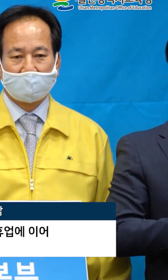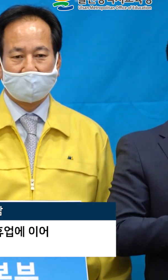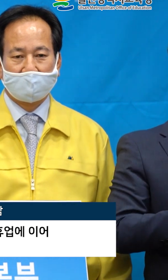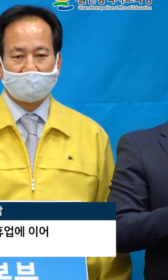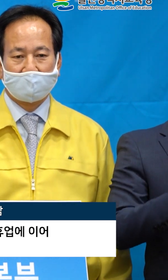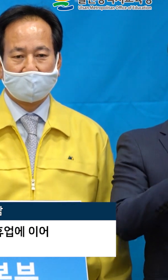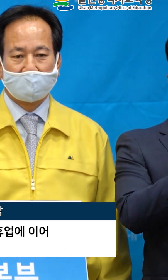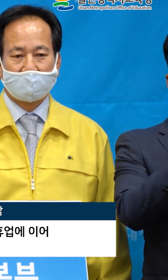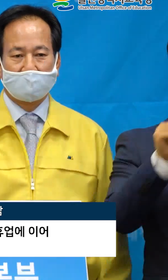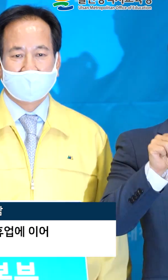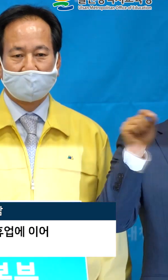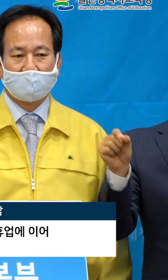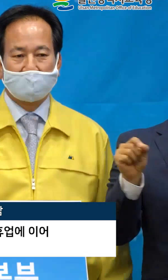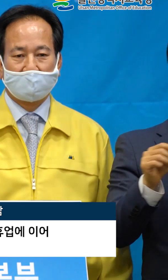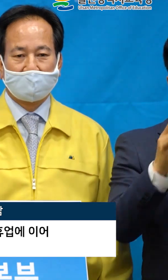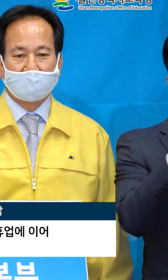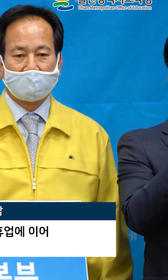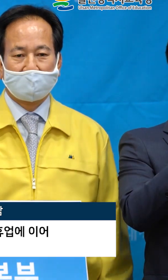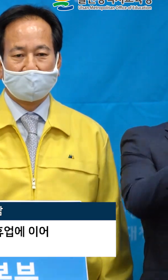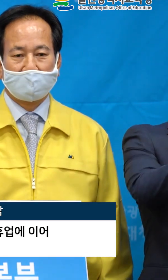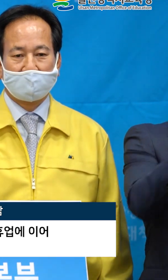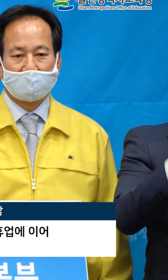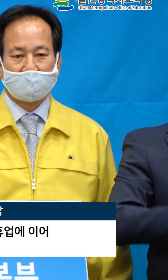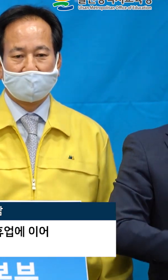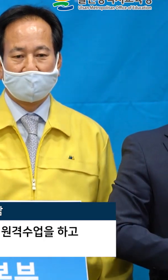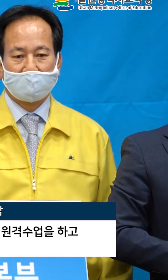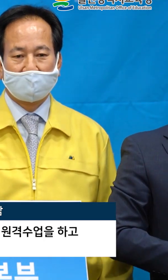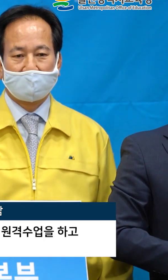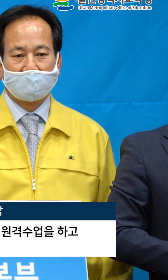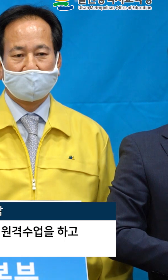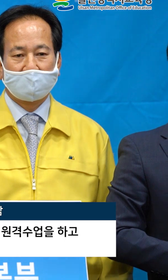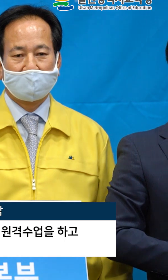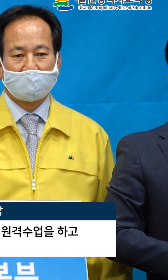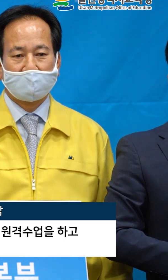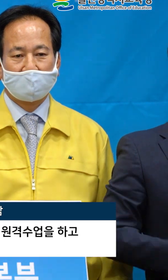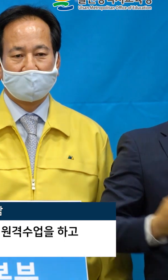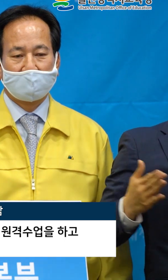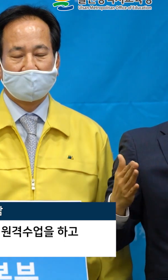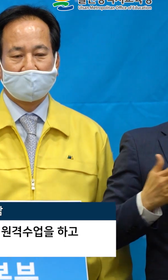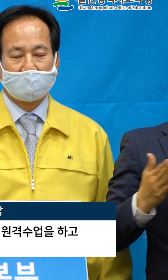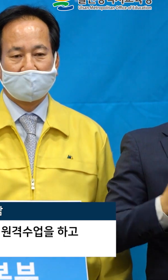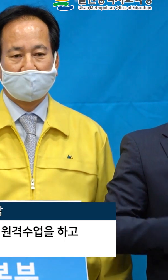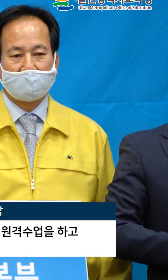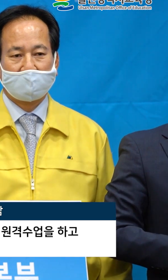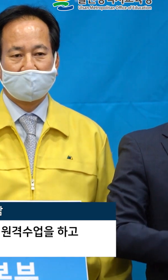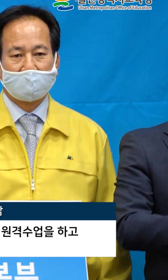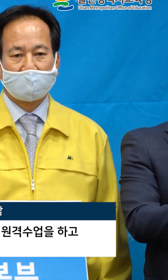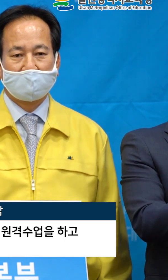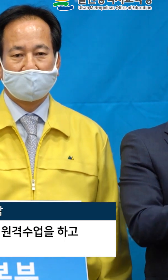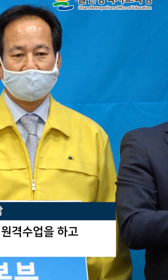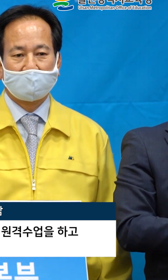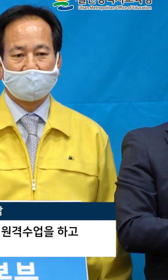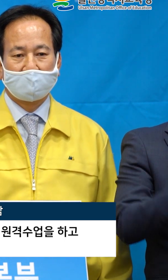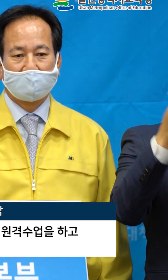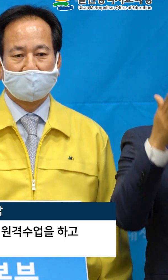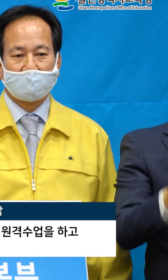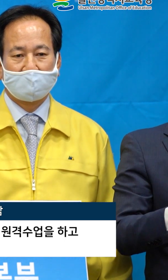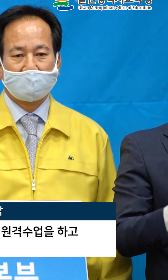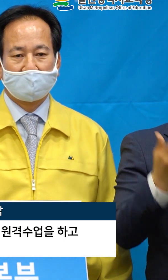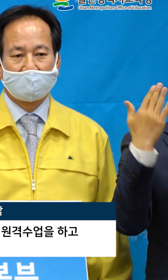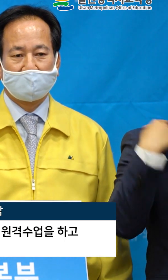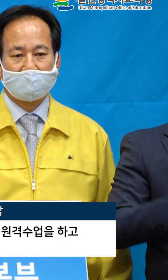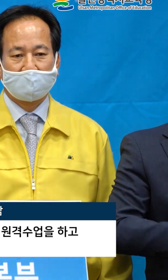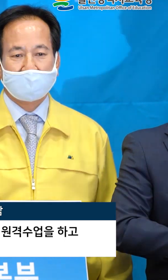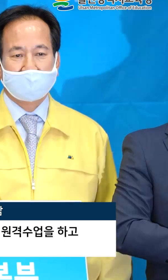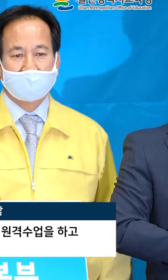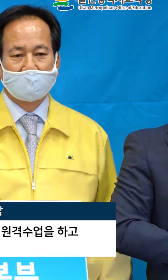이어 온라인 개학을 하게 되었습니다. 우리 학생들이 벌써 두 달 가까이 등교를 하지 못한